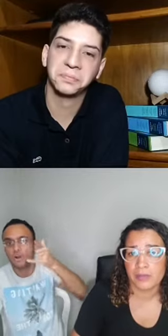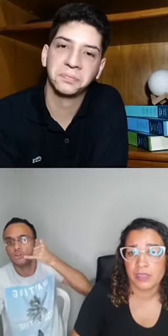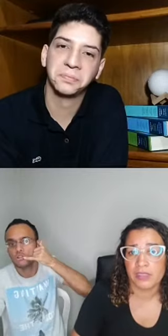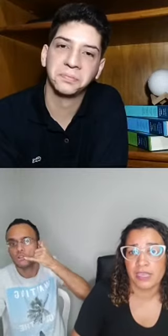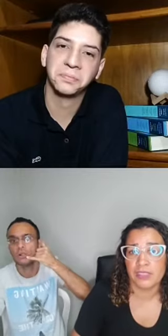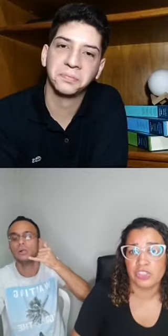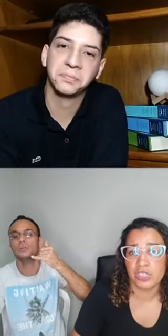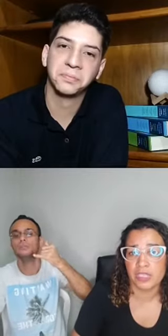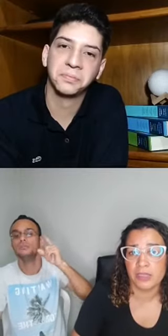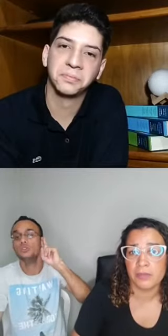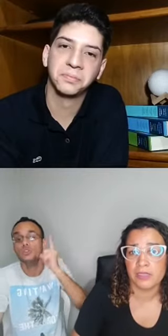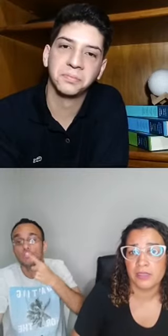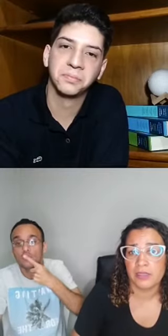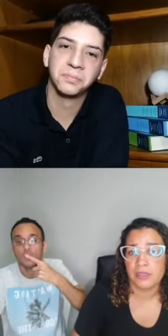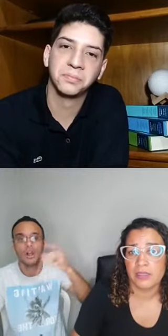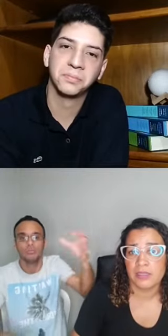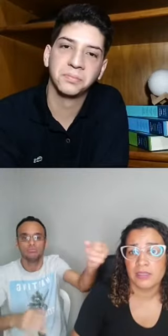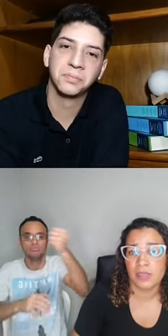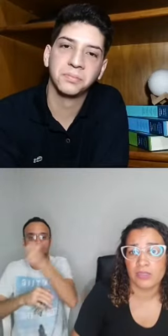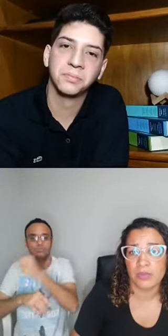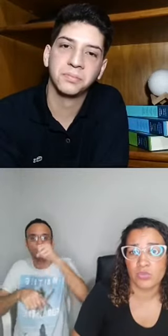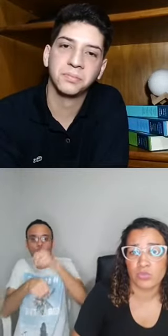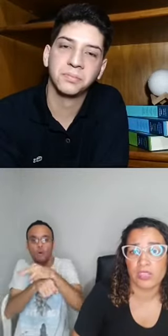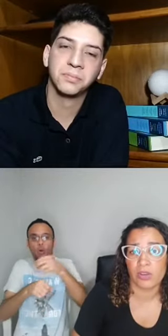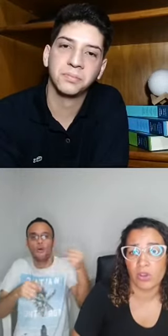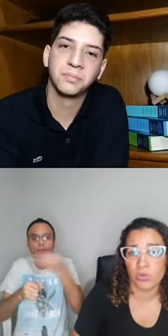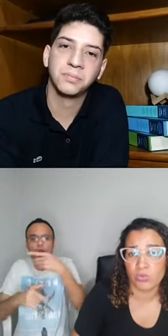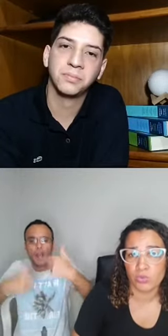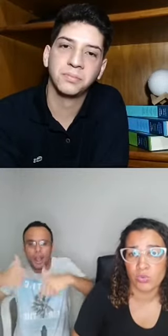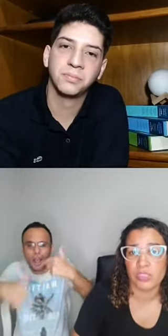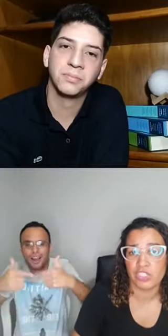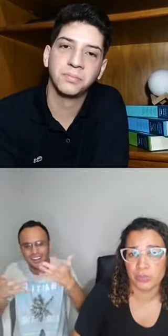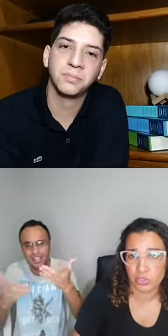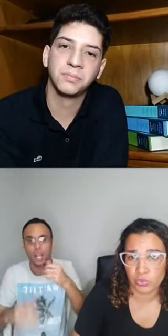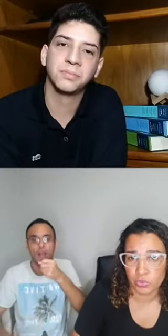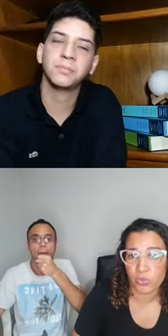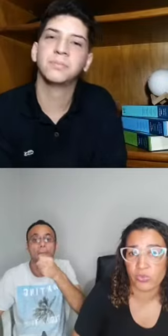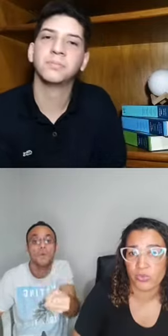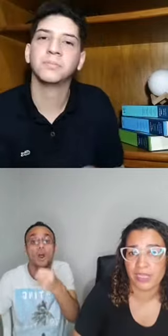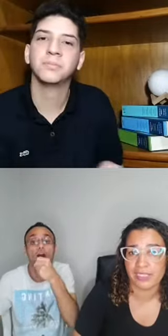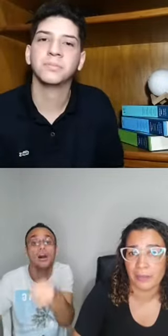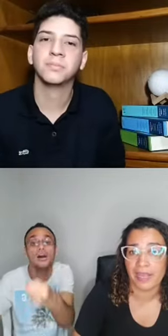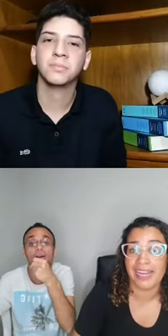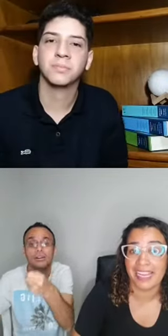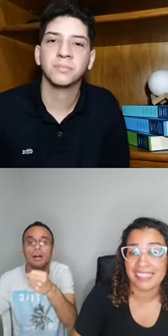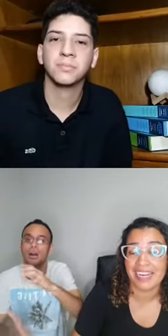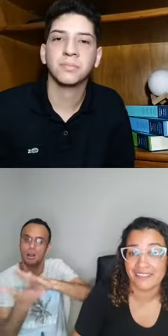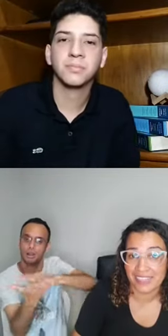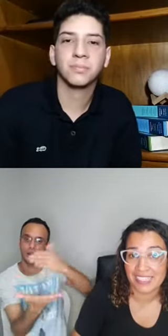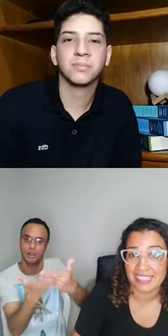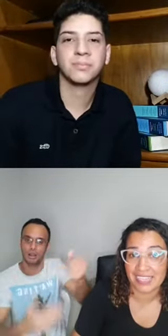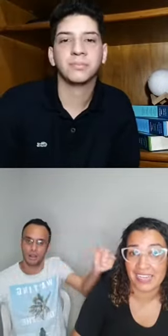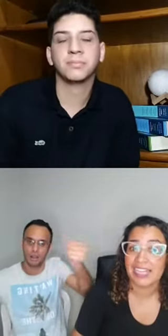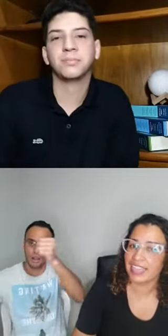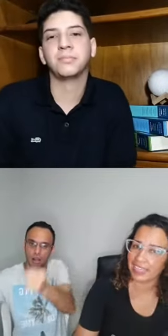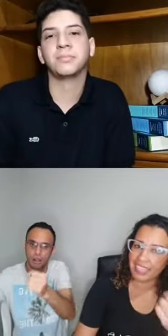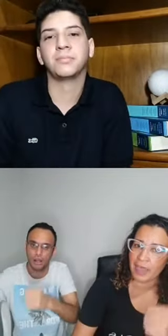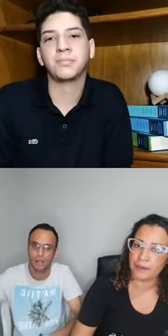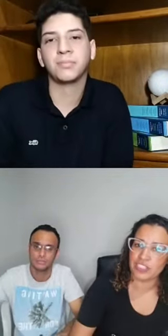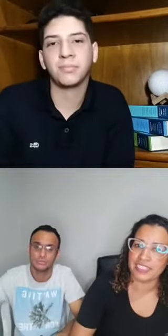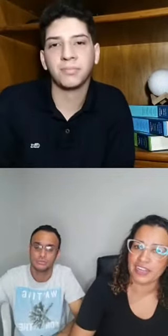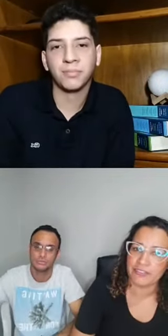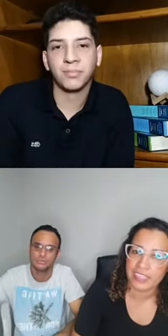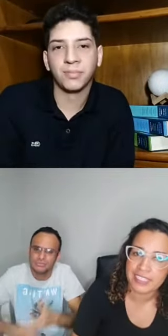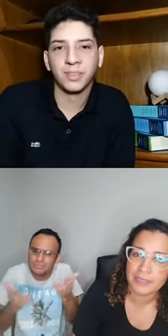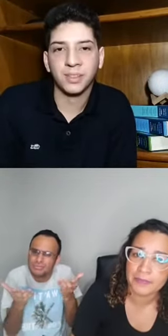lá, né, chama. Então tem um surdo que coloca um surdo, admite um surdo, né? Trabalha aí na entrevista. Tem